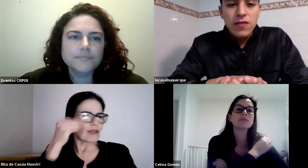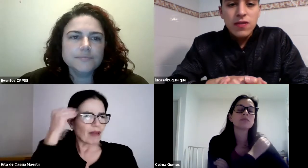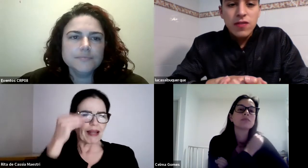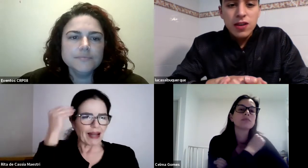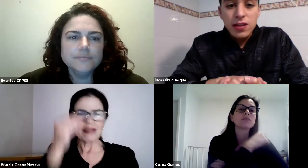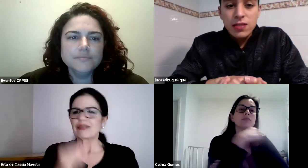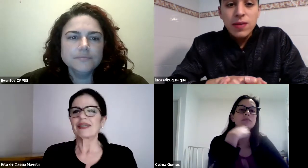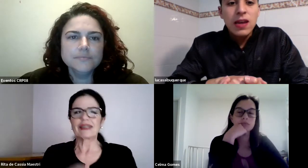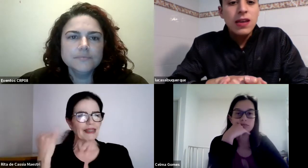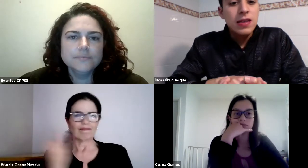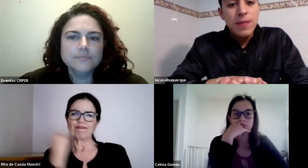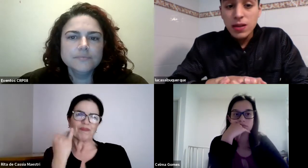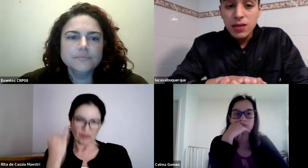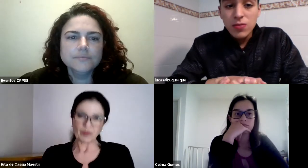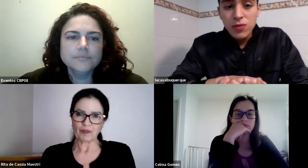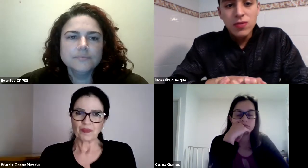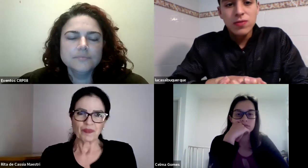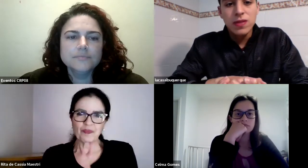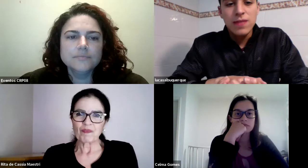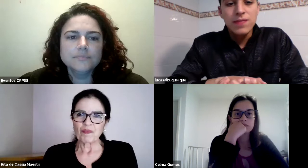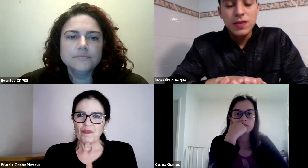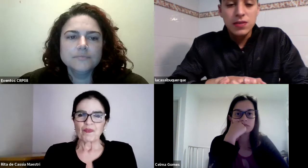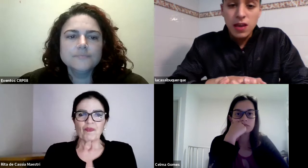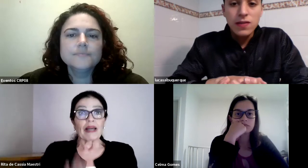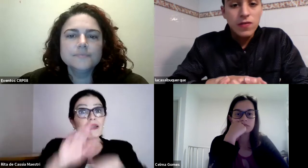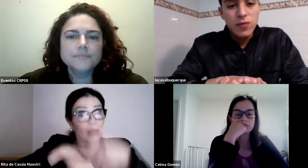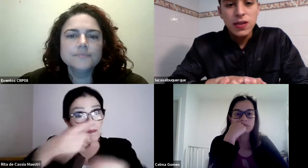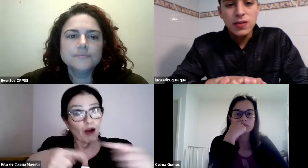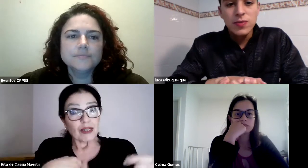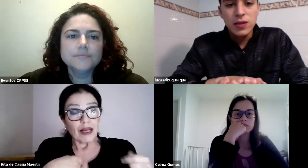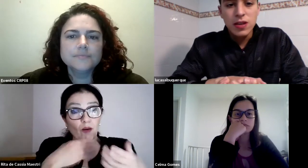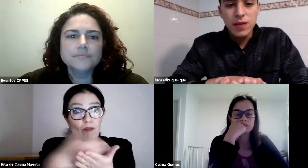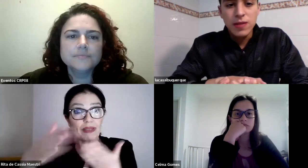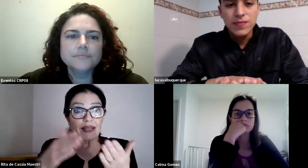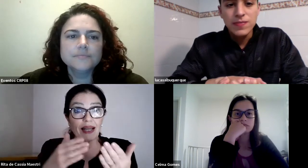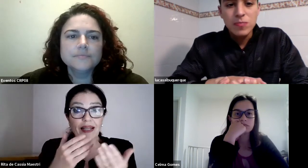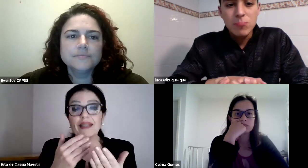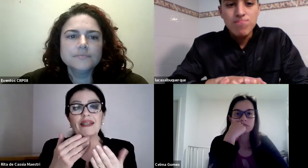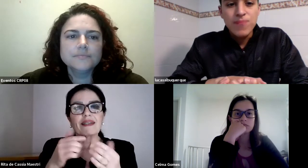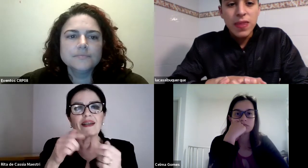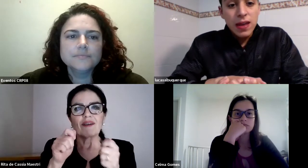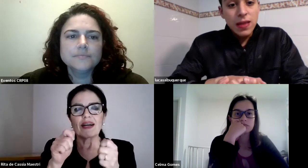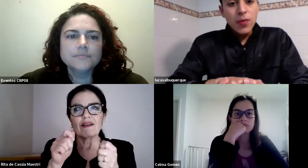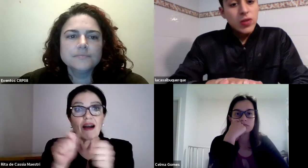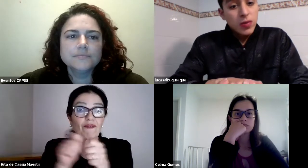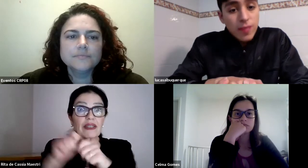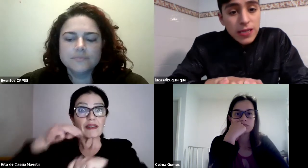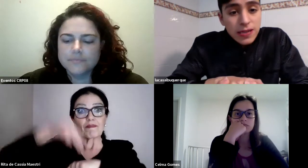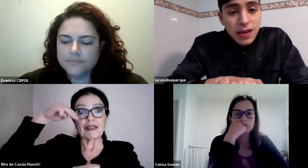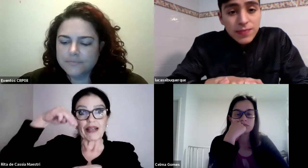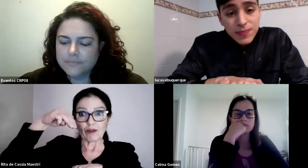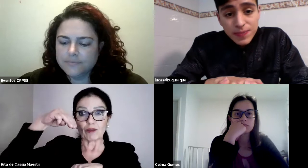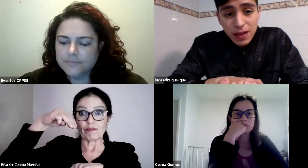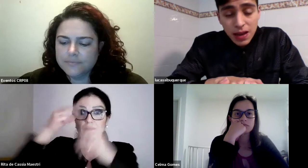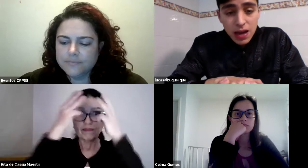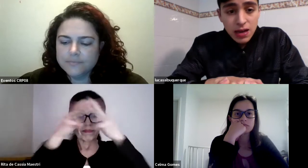que eu fui adquirindo experiência e aprendendo muito, né. E foi um processo importante para mim. Depois que eu